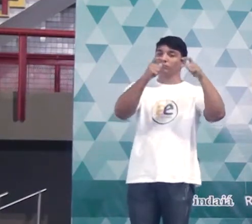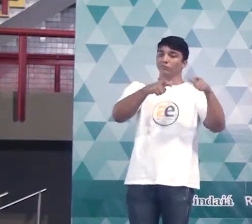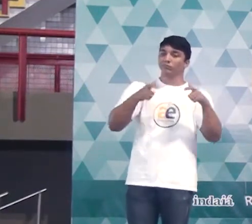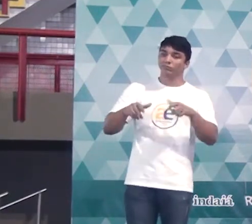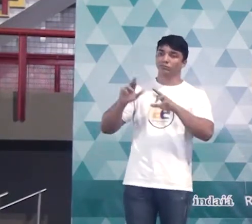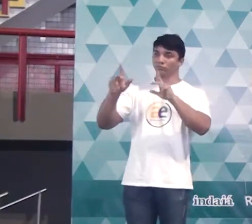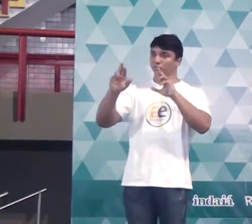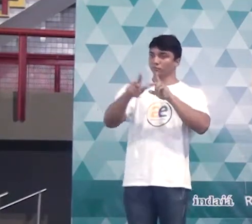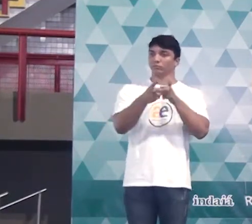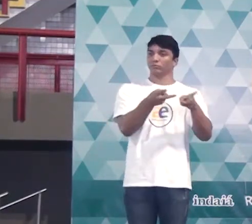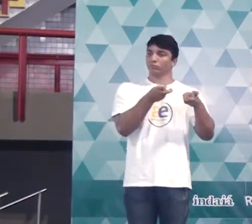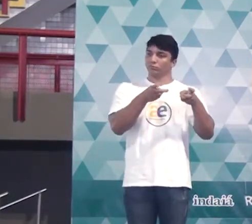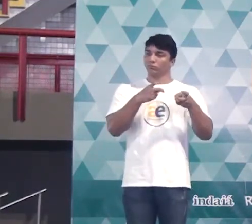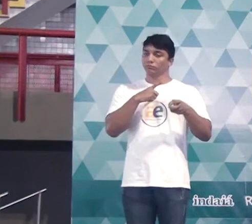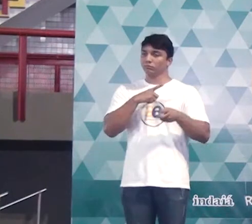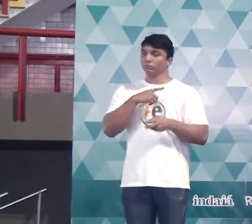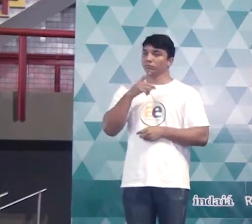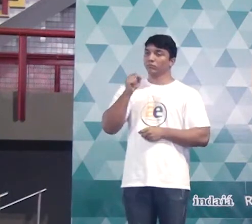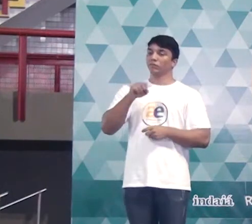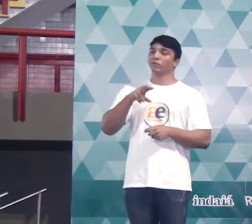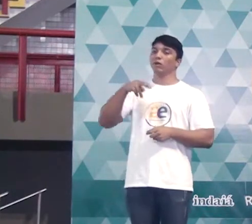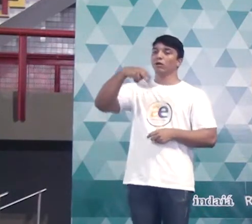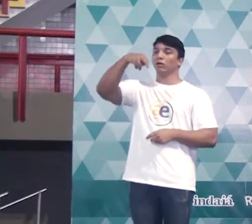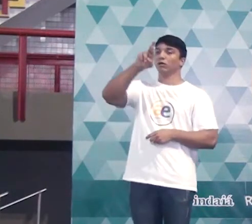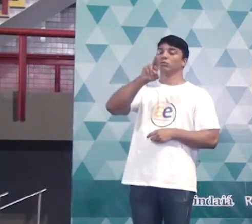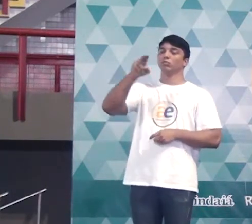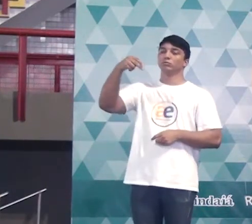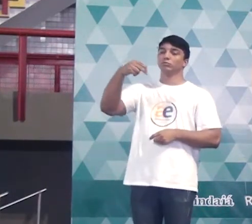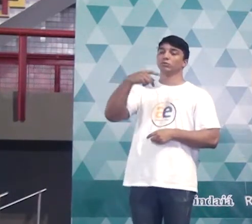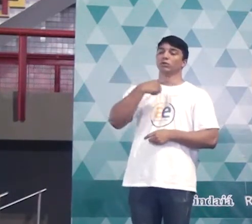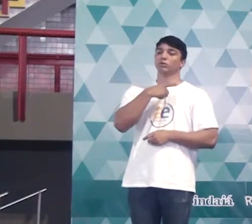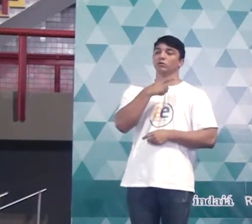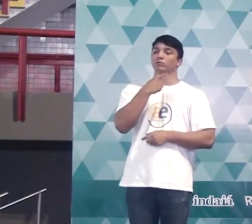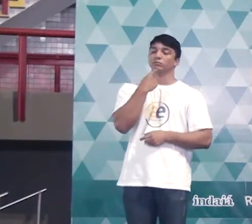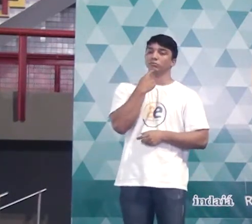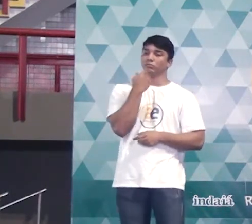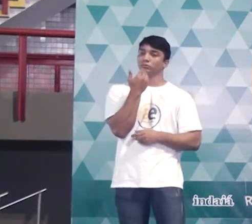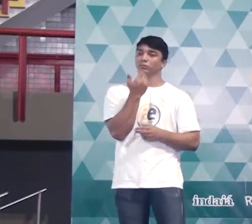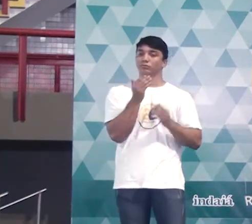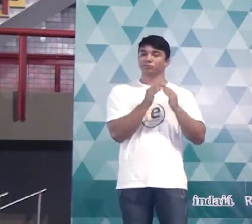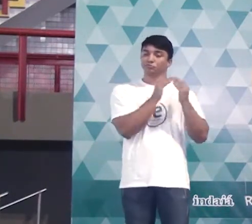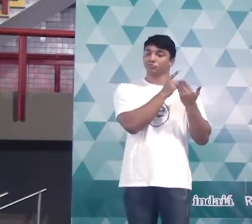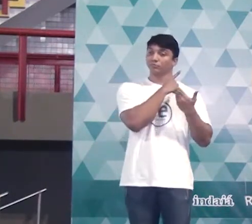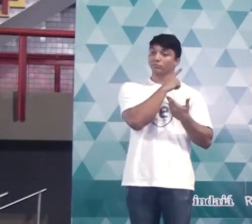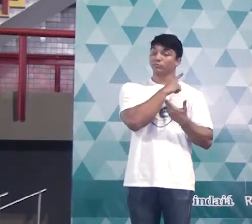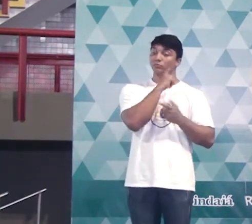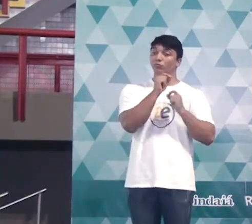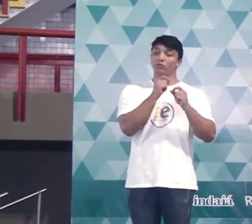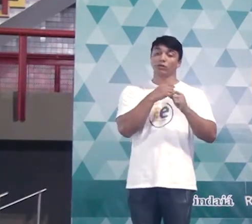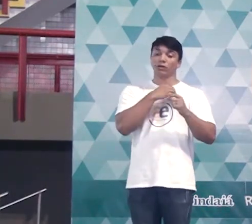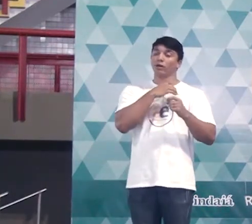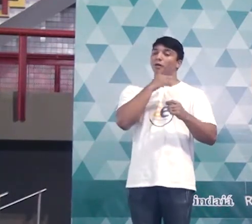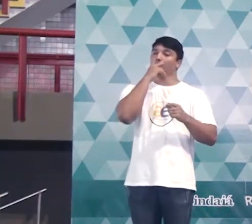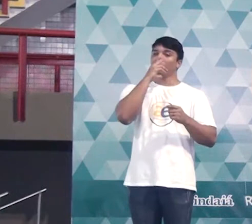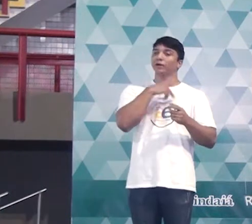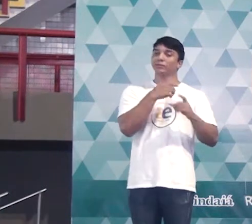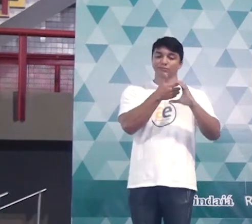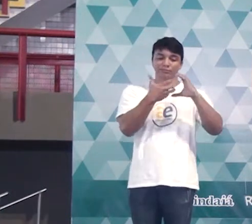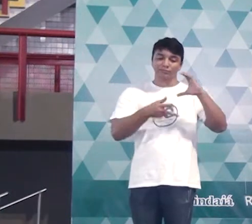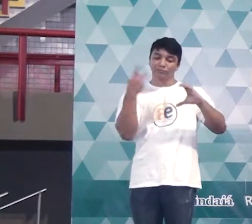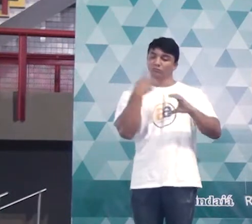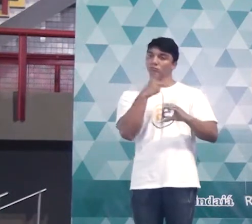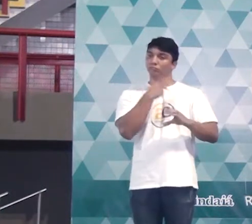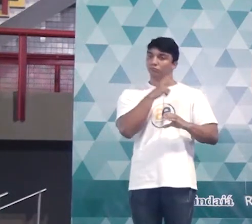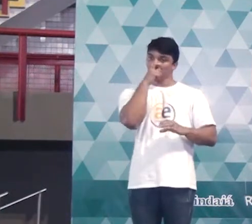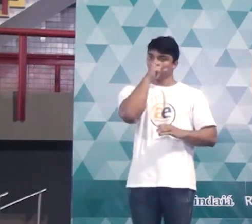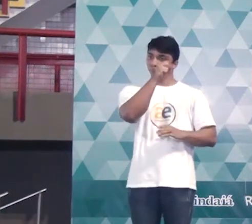percebe. Você vai ao Rio Grande do Norte, por exemplo. Lá existe uma característica bem marcante para a